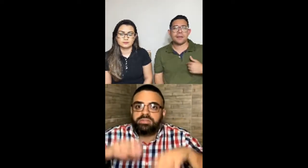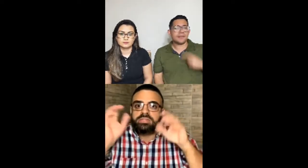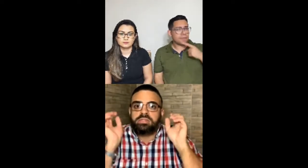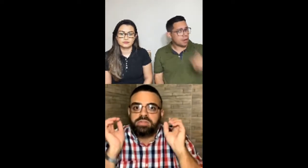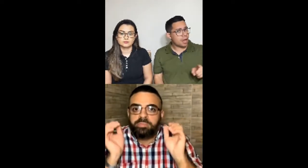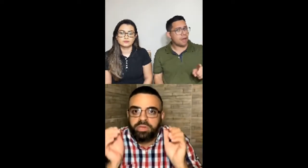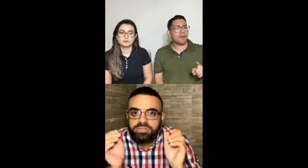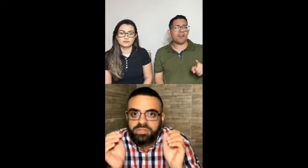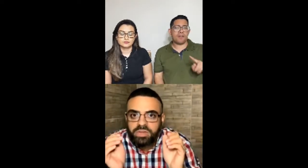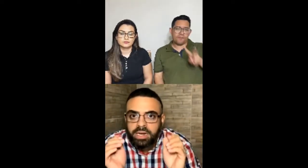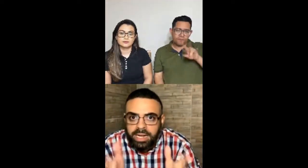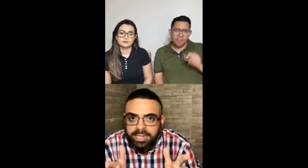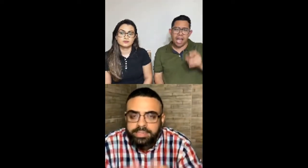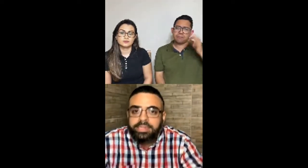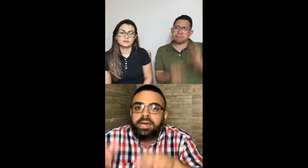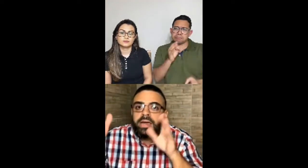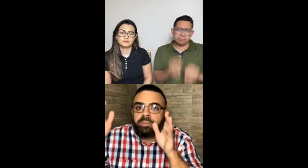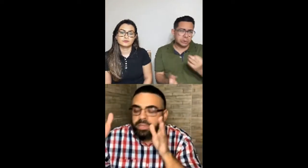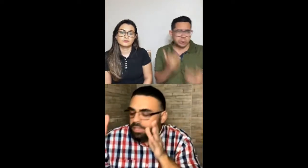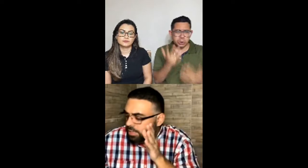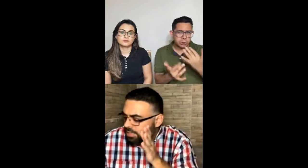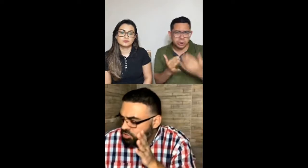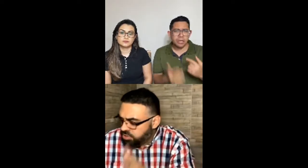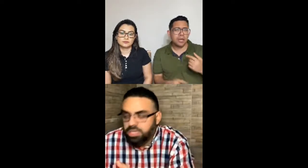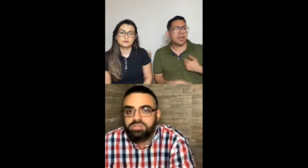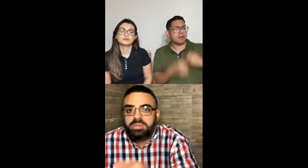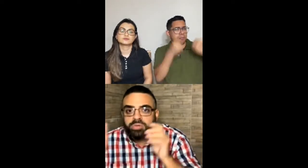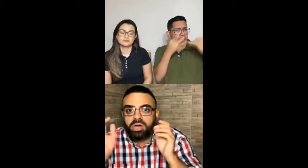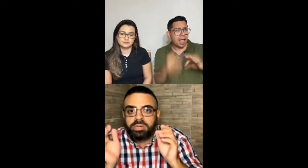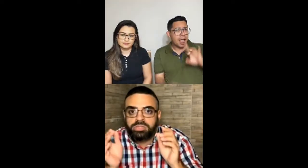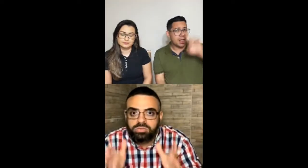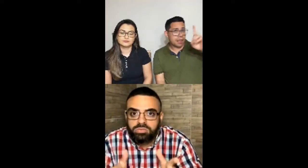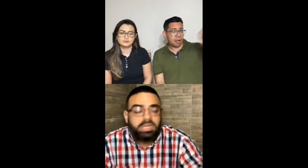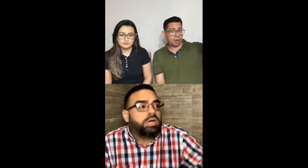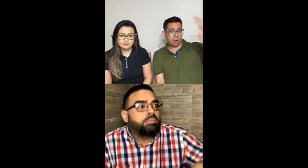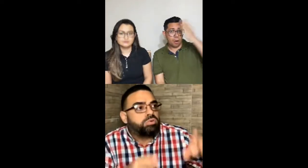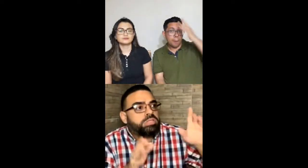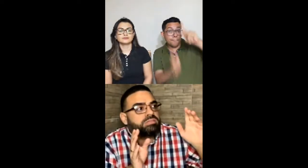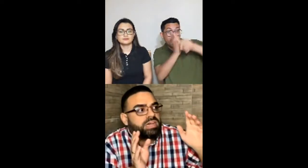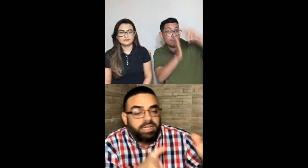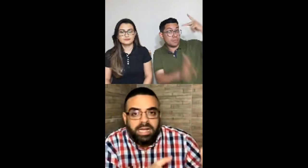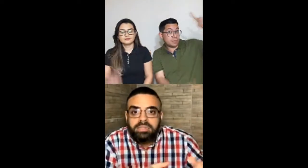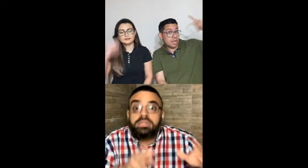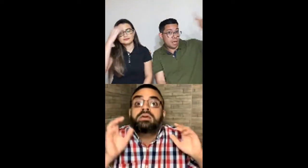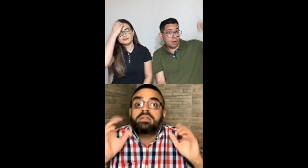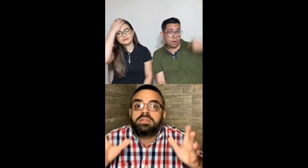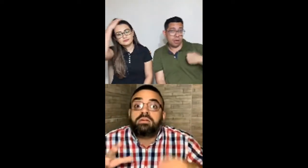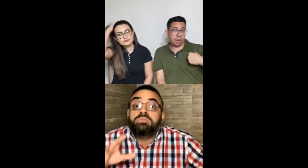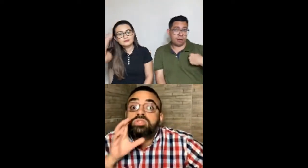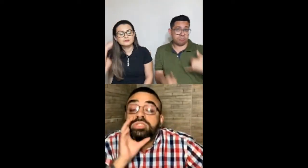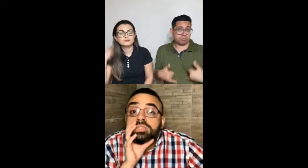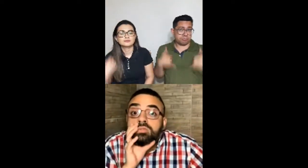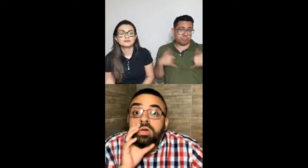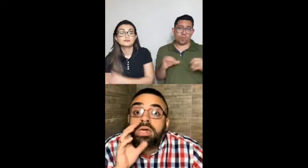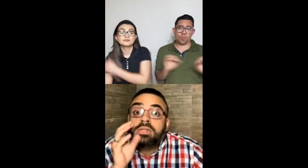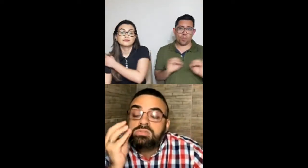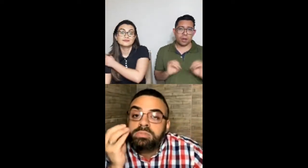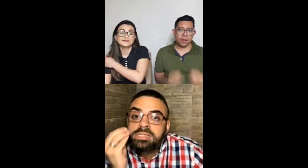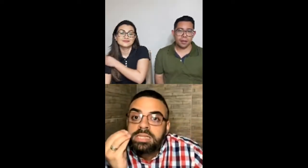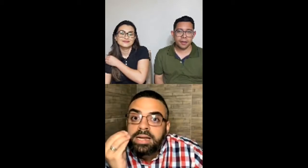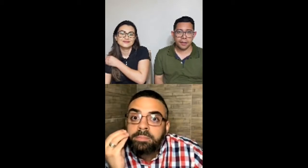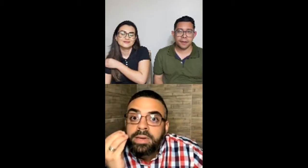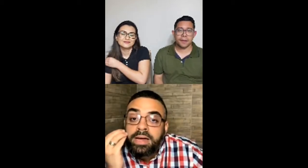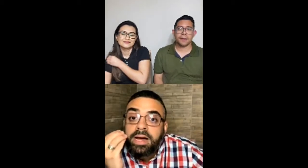Plano de salvação todo dia. Você tem direito ao inferno, você não tem direito a nada, sua salvação não é porque você fez nada, é pela graça de Deus, não é por